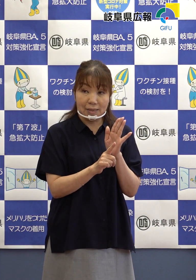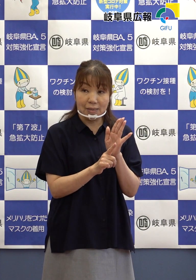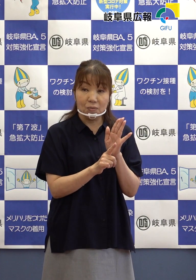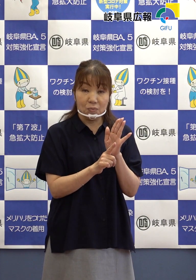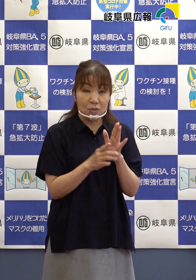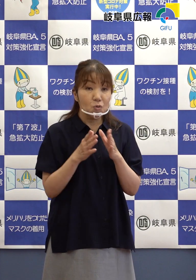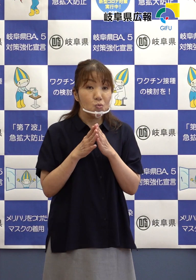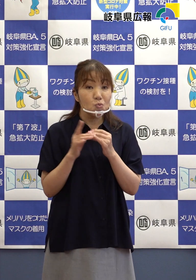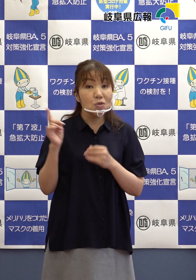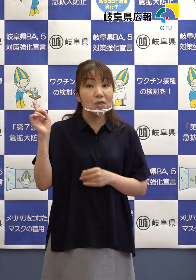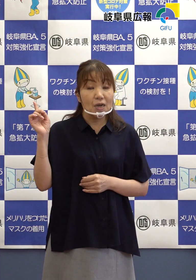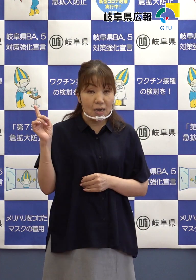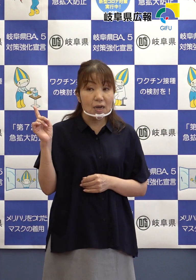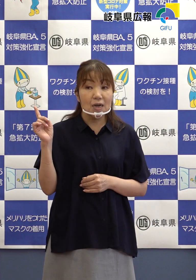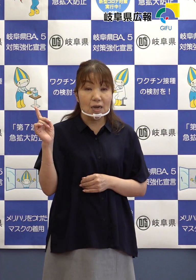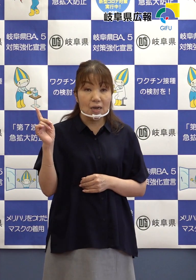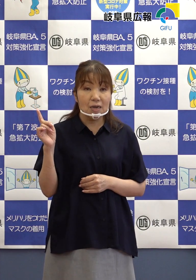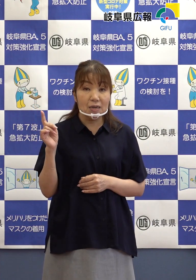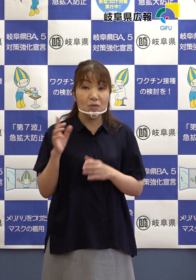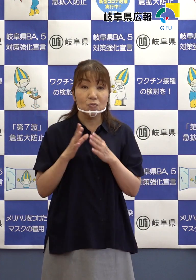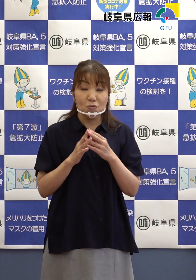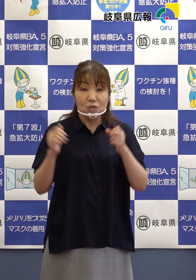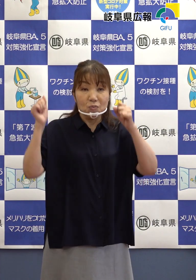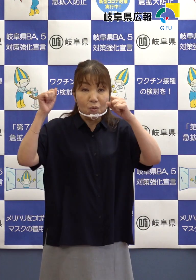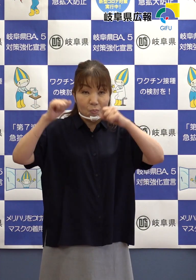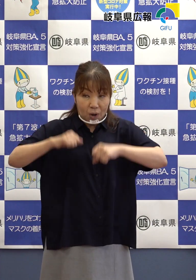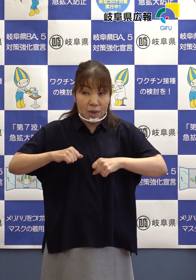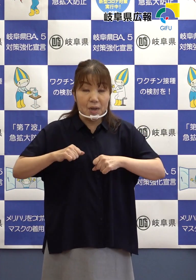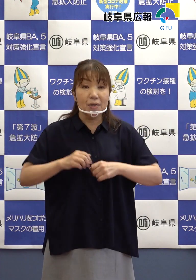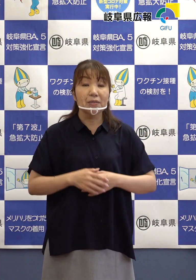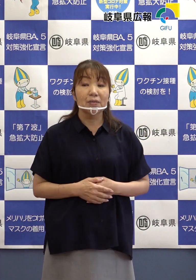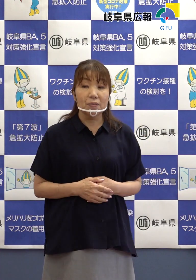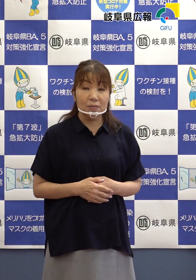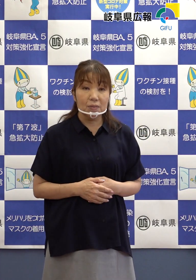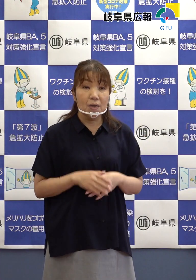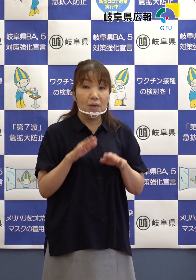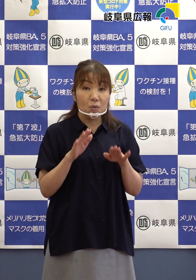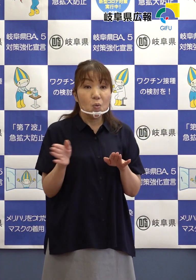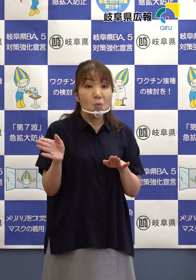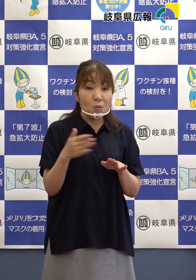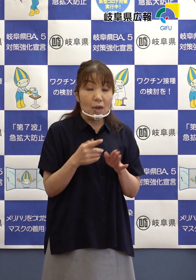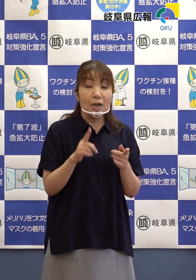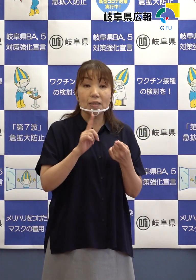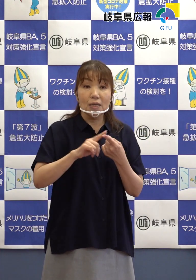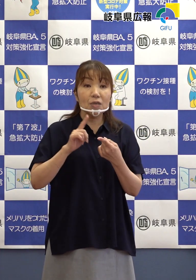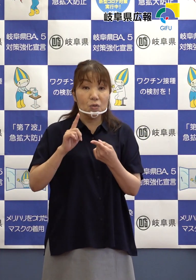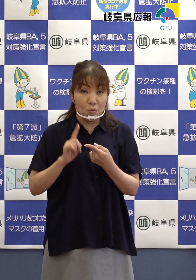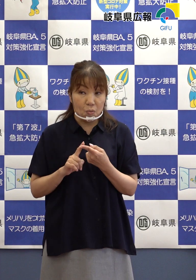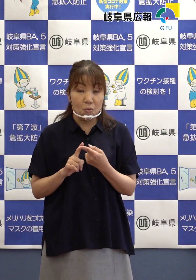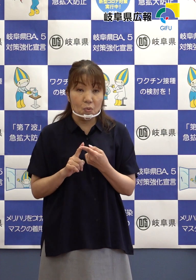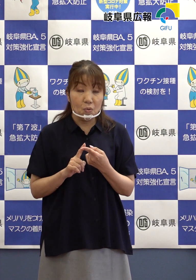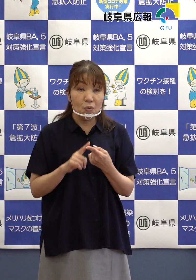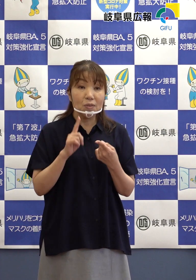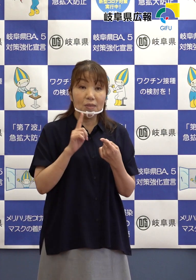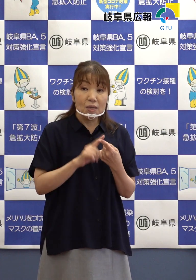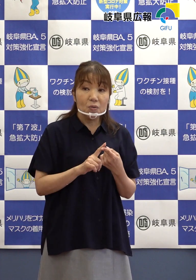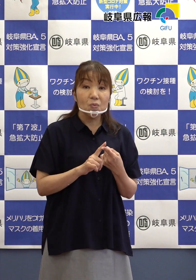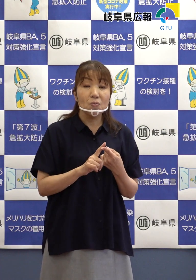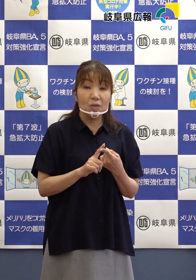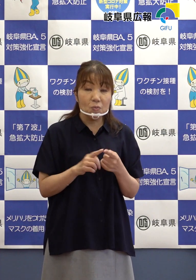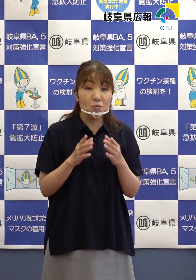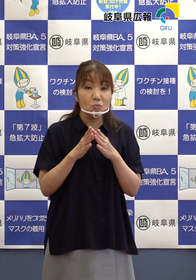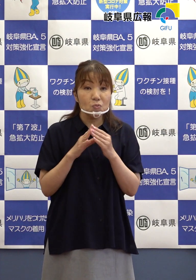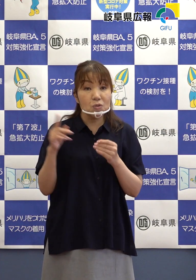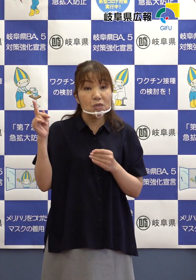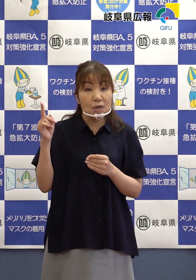時につまりはおける巨今日から勉強されますよ予算だと1点をクリー